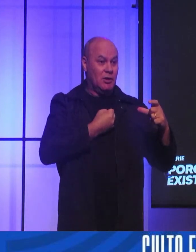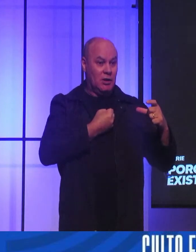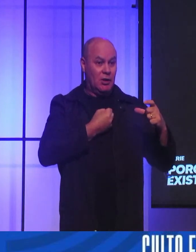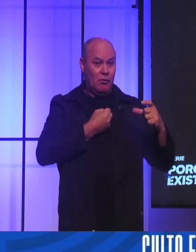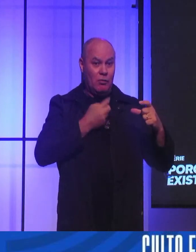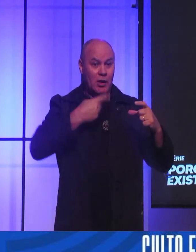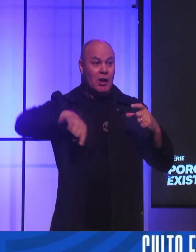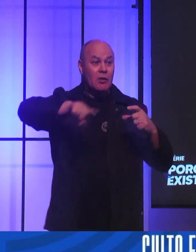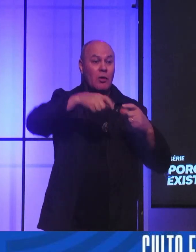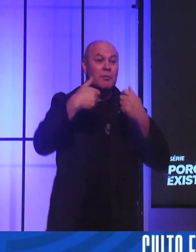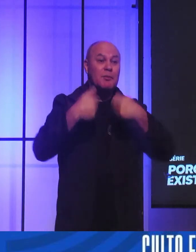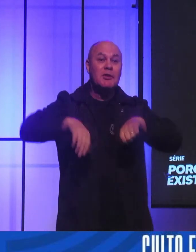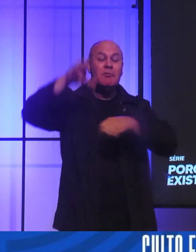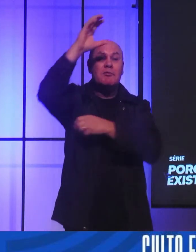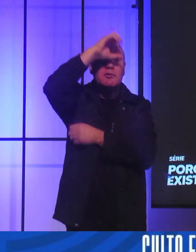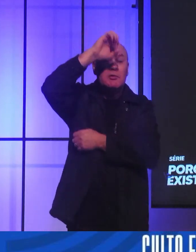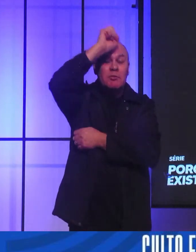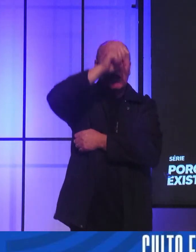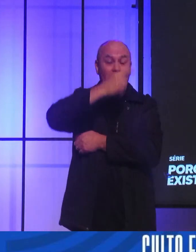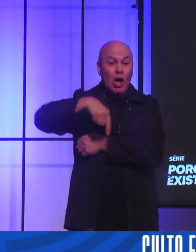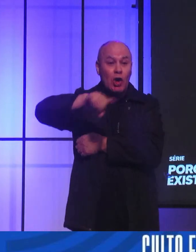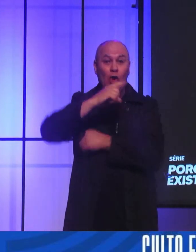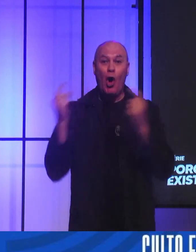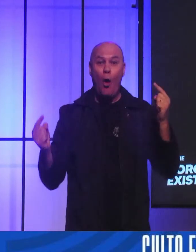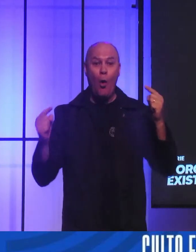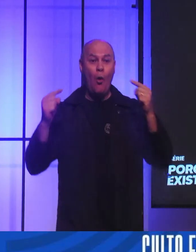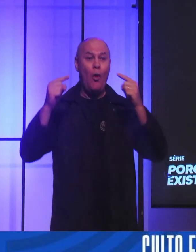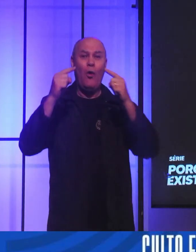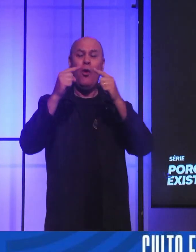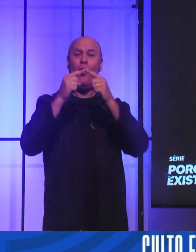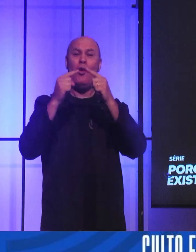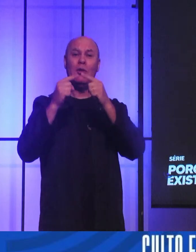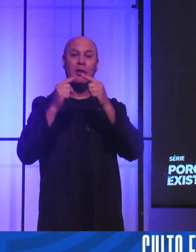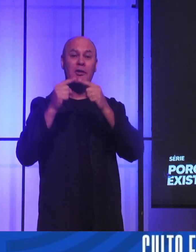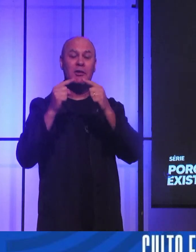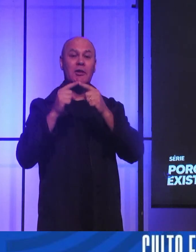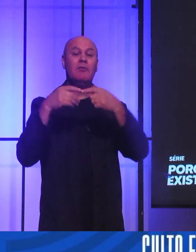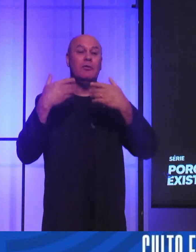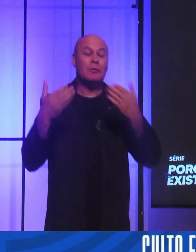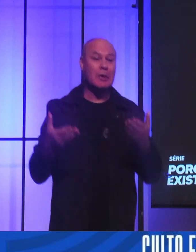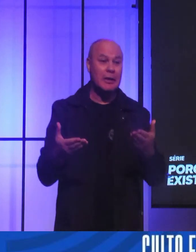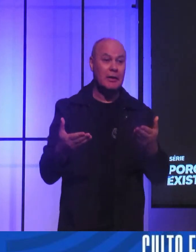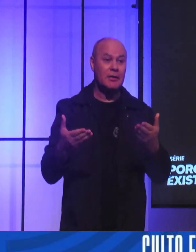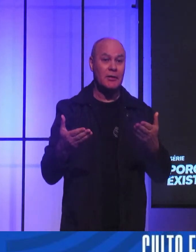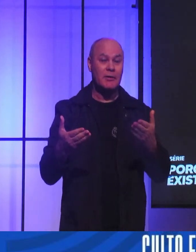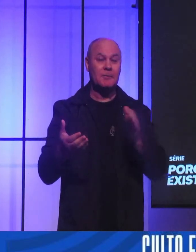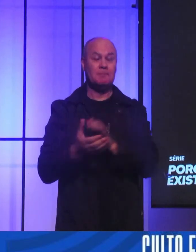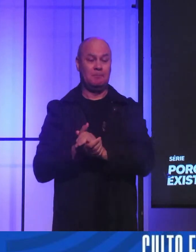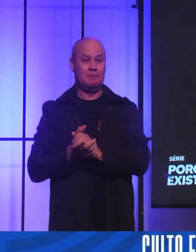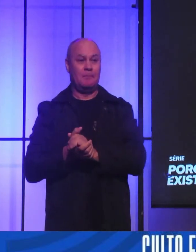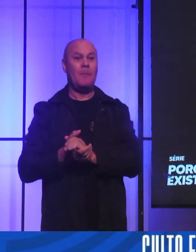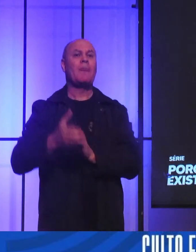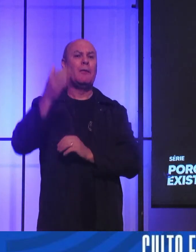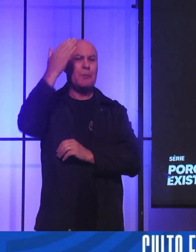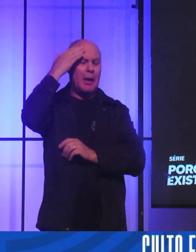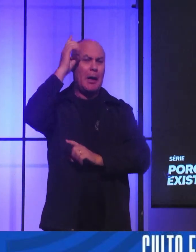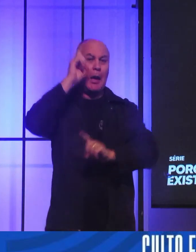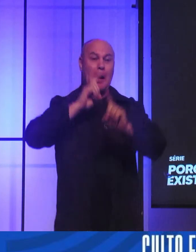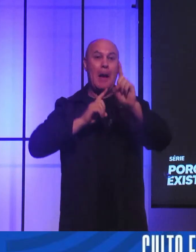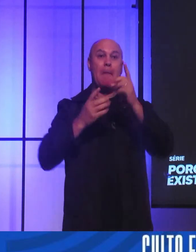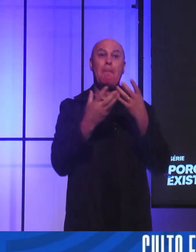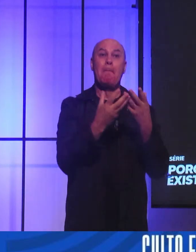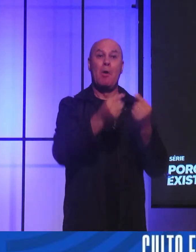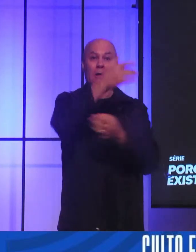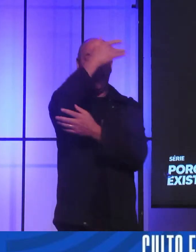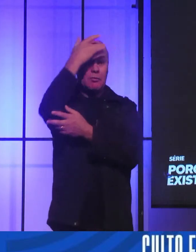muitas vezes as pessoas até se identificam, gostam do jeito de ser nosso como igreja. Mas